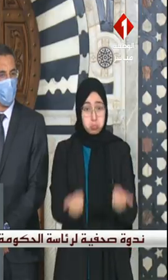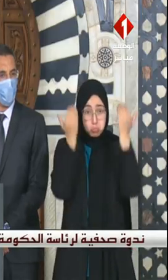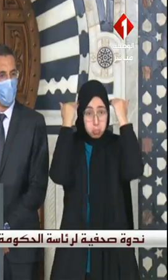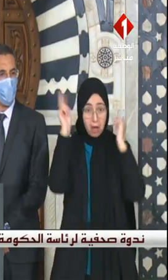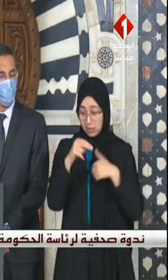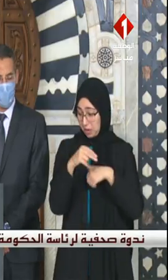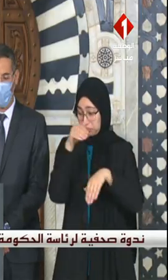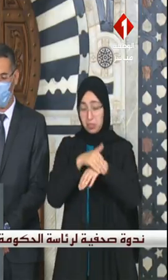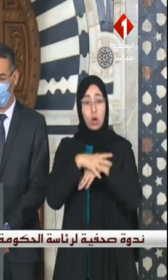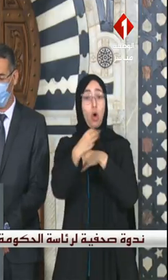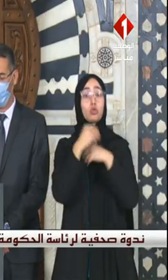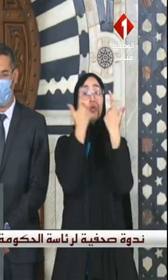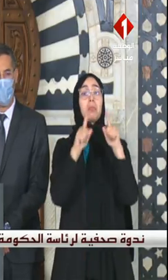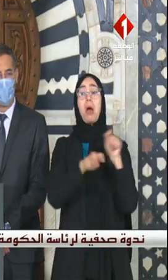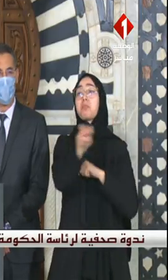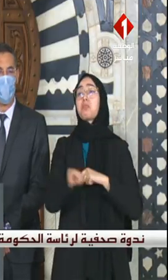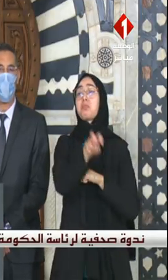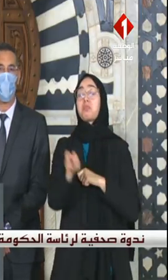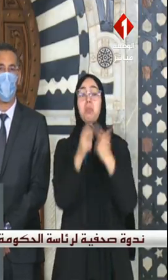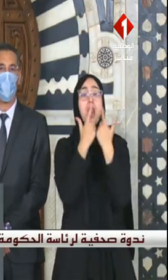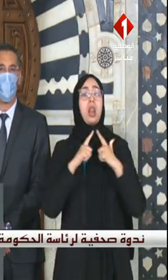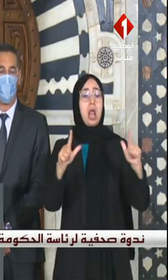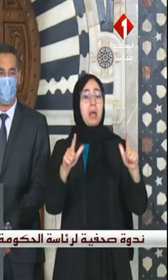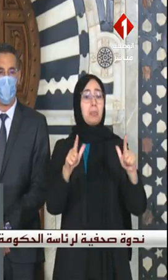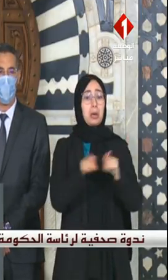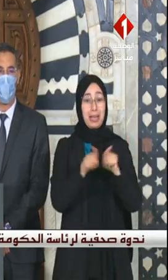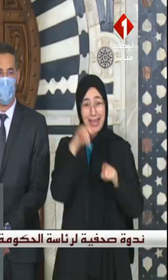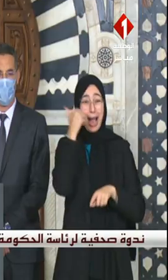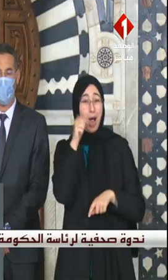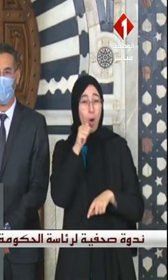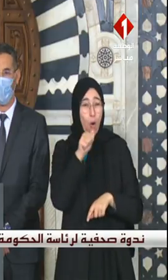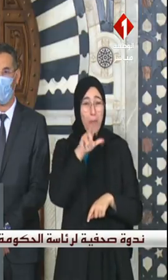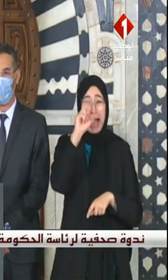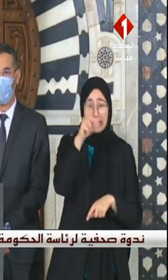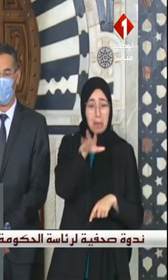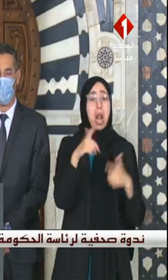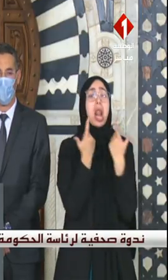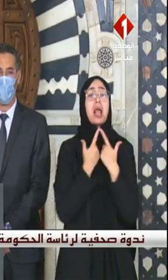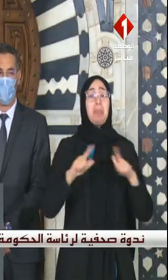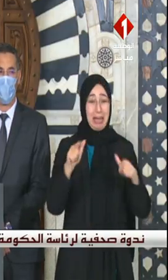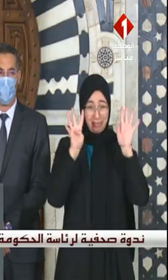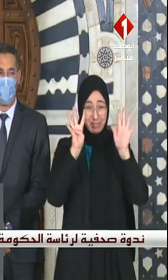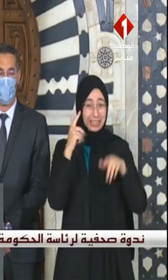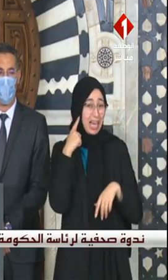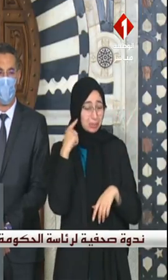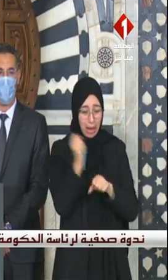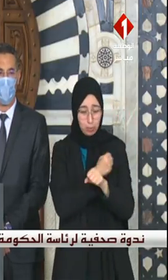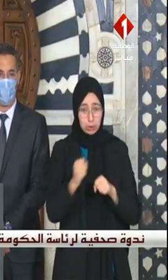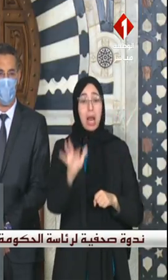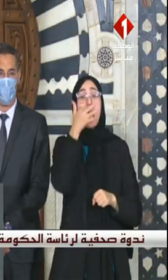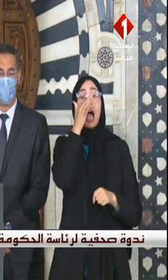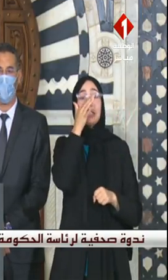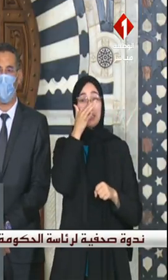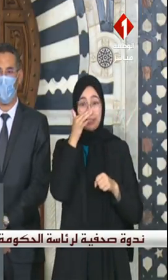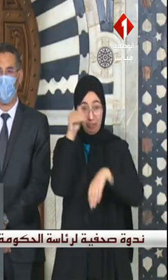الليل قاعدة تتحرك بكل حرية خاصة في المناطق الشعبية تعيش في حياتها بطريقة طبيعية جدا. العروسات اللي كانوا يعملوا